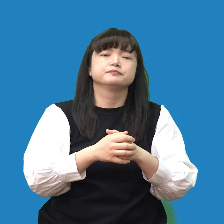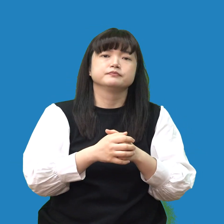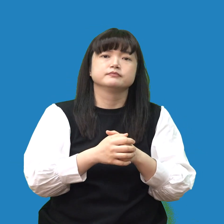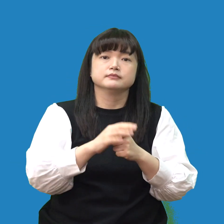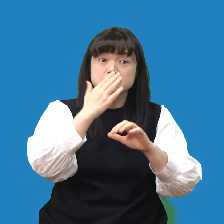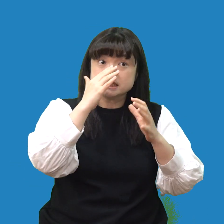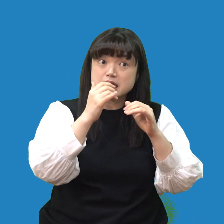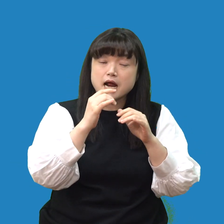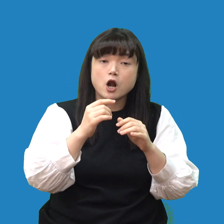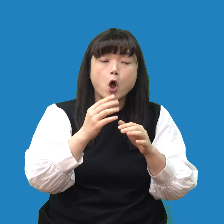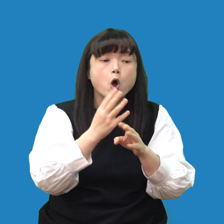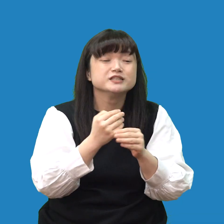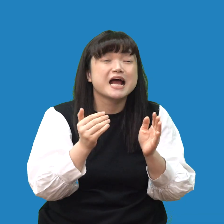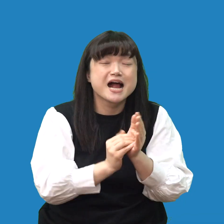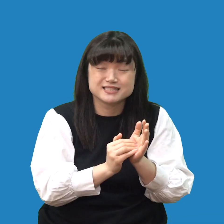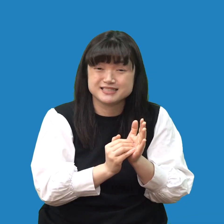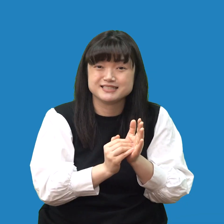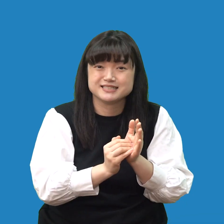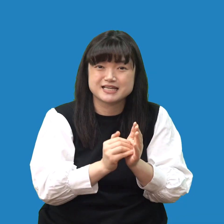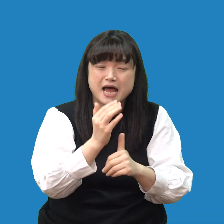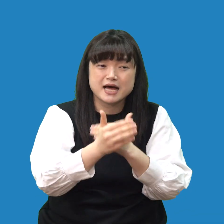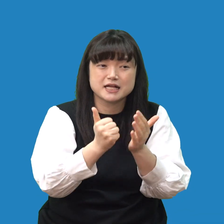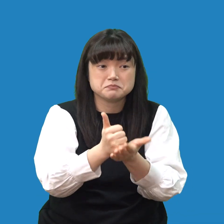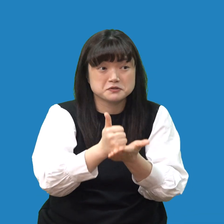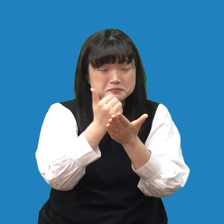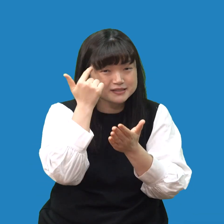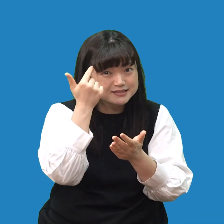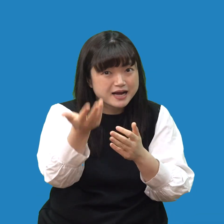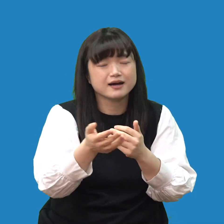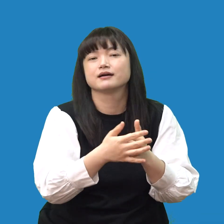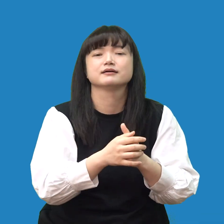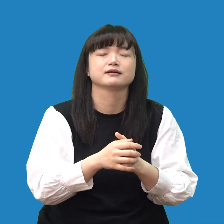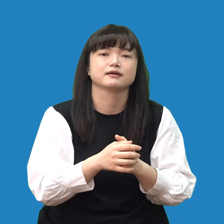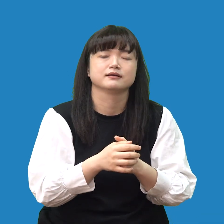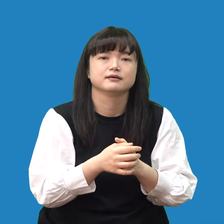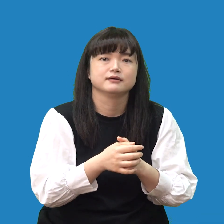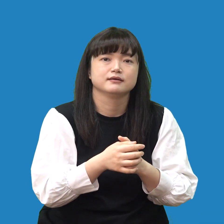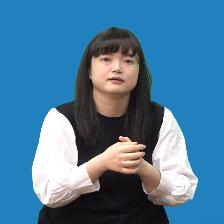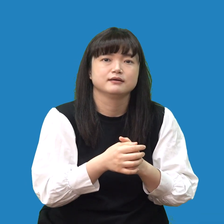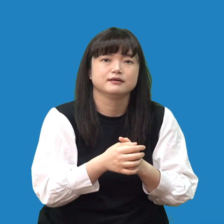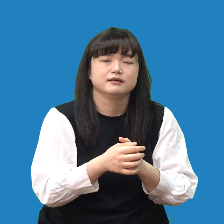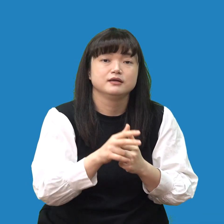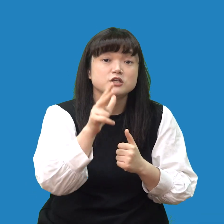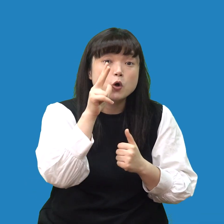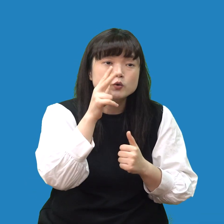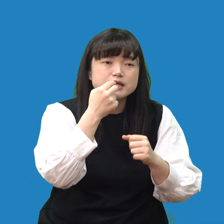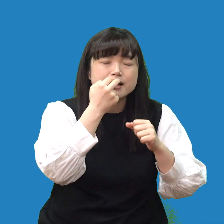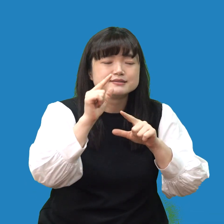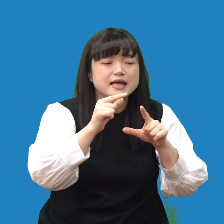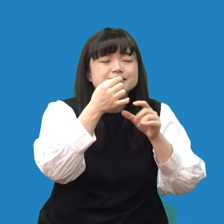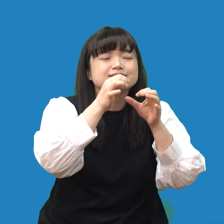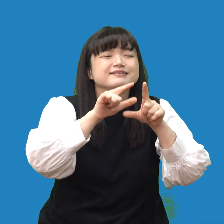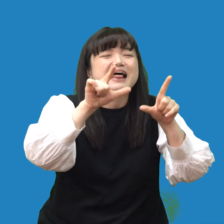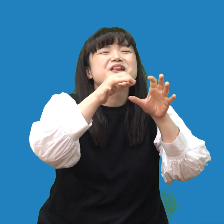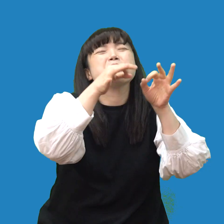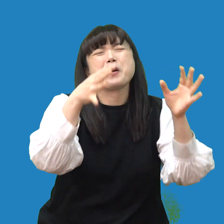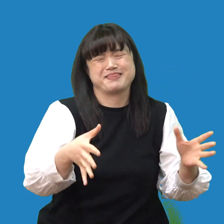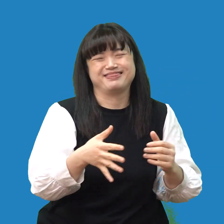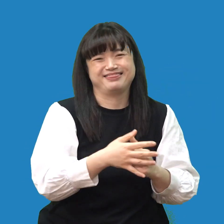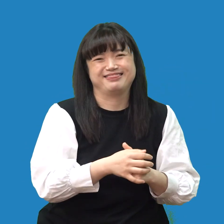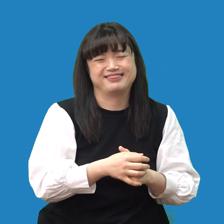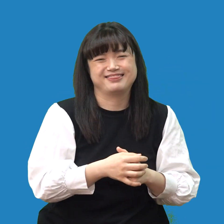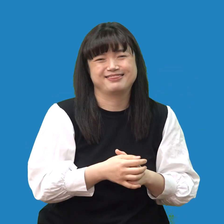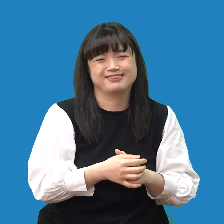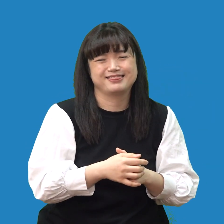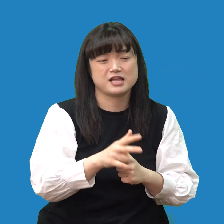이스라엘 백성들이 언제까지 하나님을 제대로 섬겼습니까? 여호수아가 사는 날 동안.